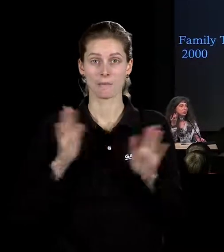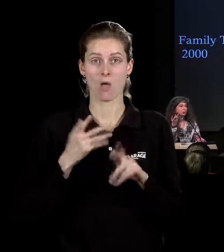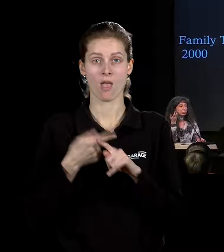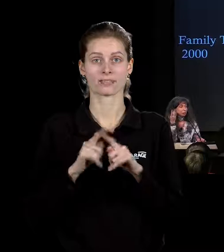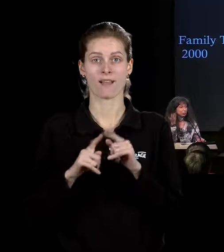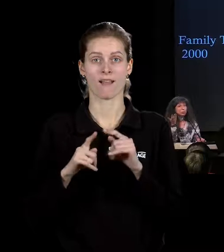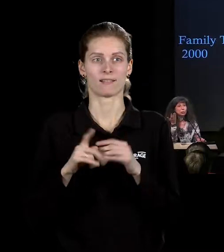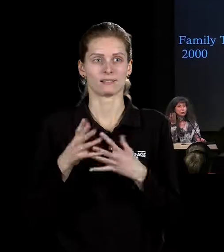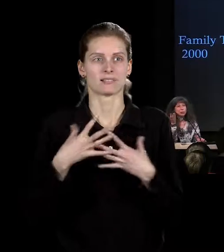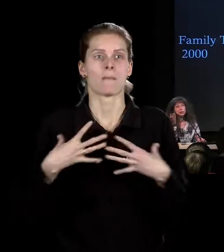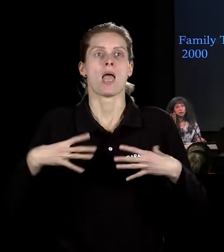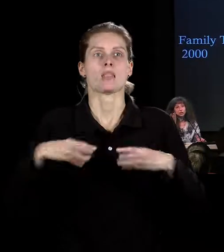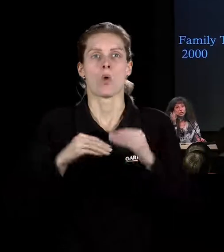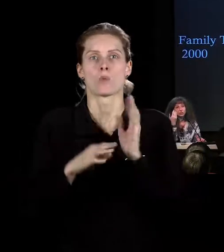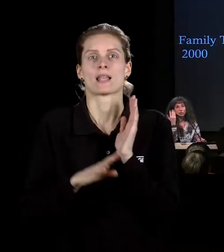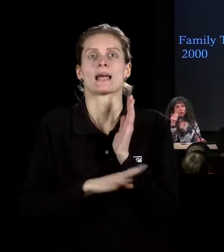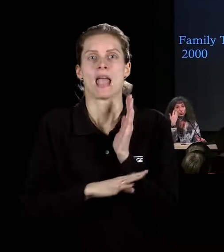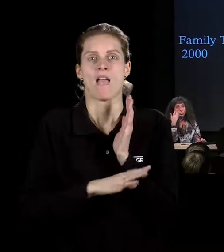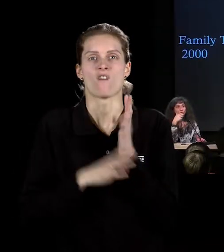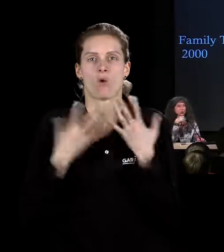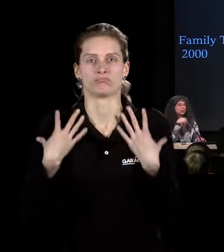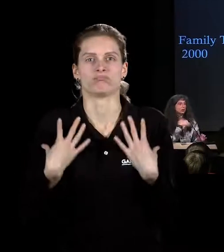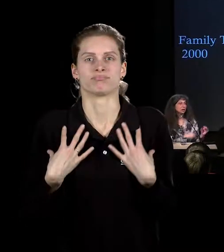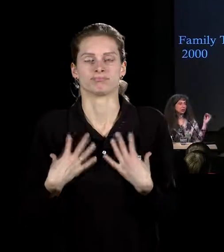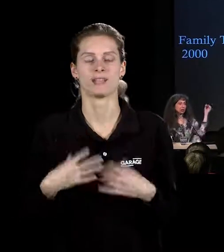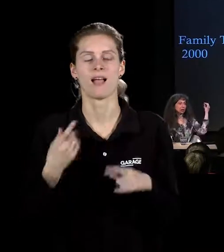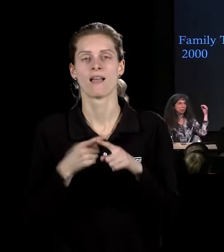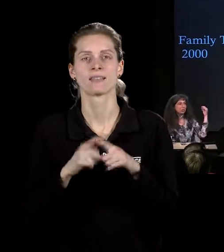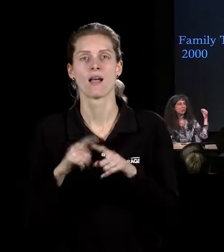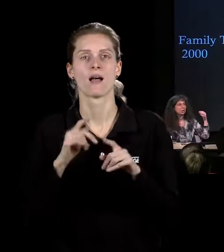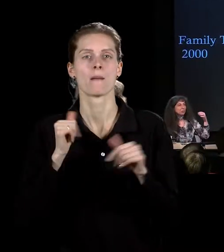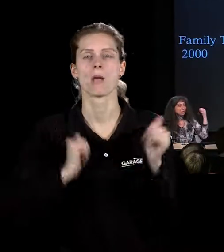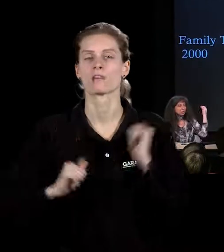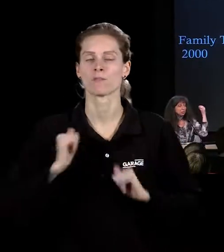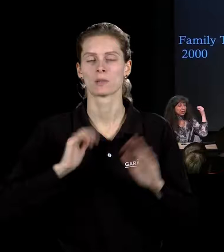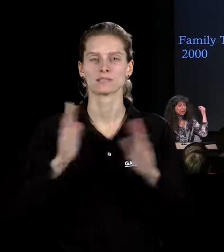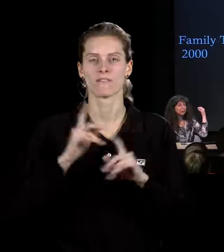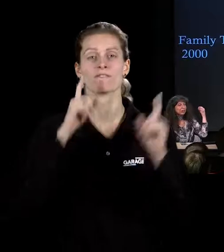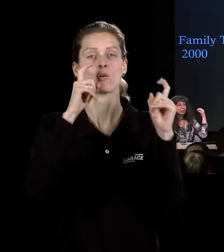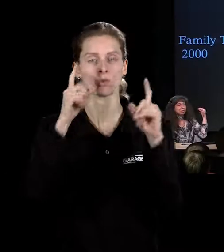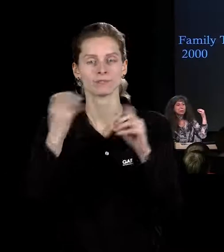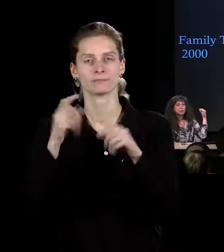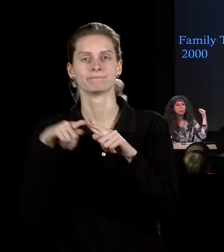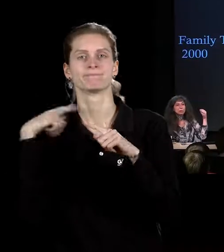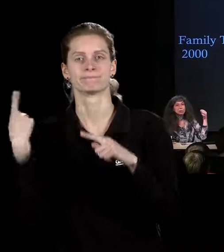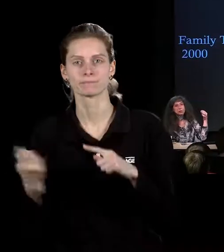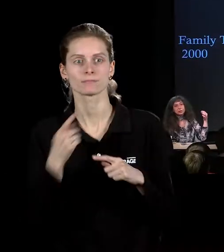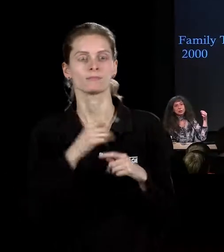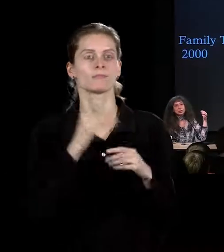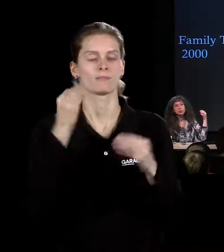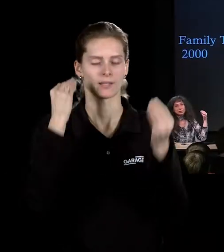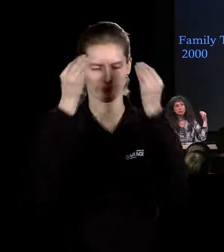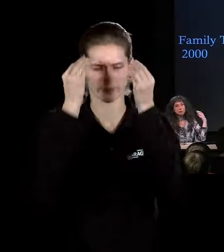древо, тоже фотосессия, да, это не перформанс, а фотография, когда его записывают всеми